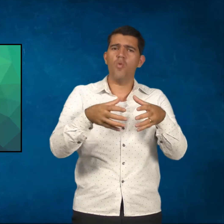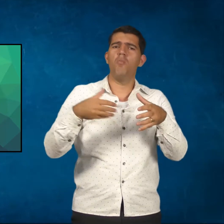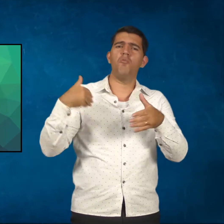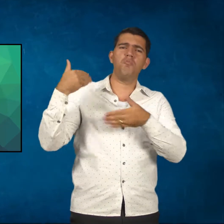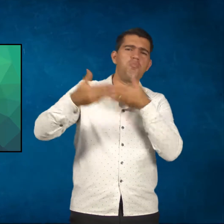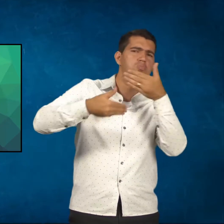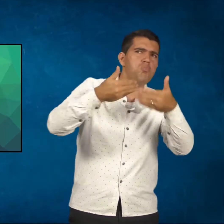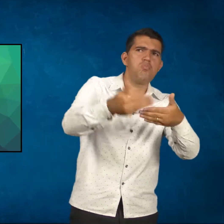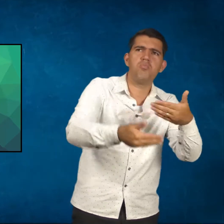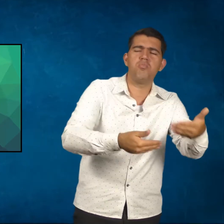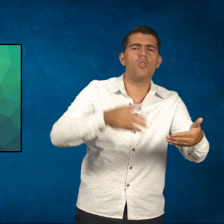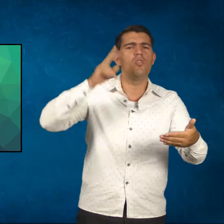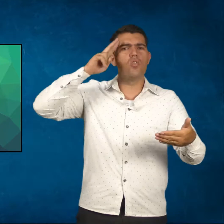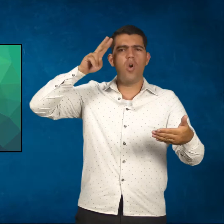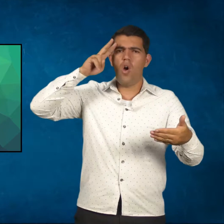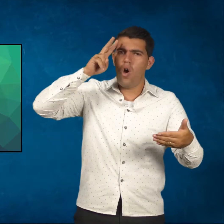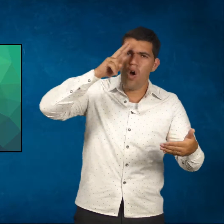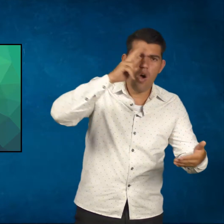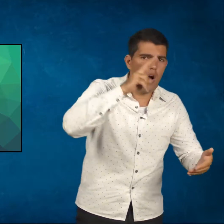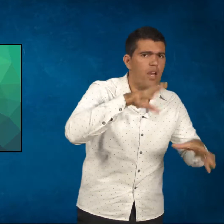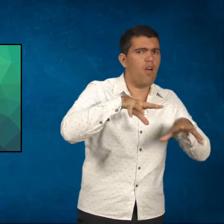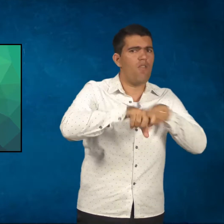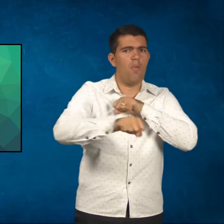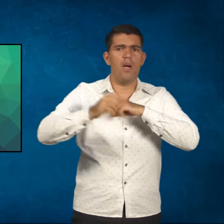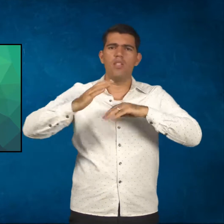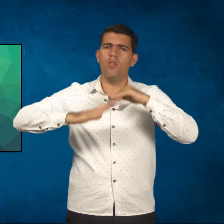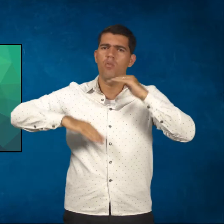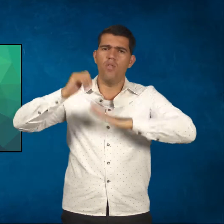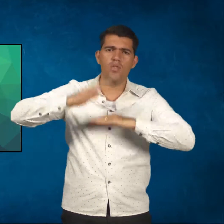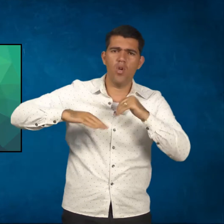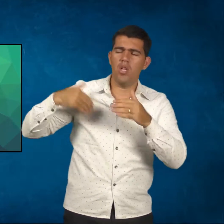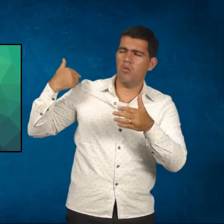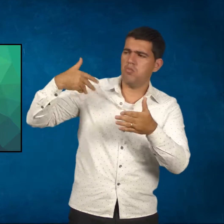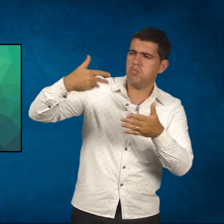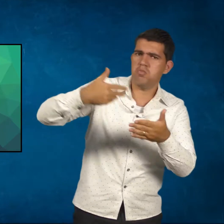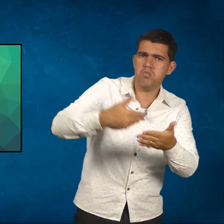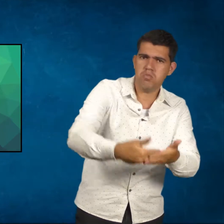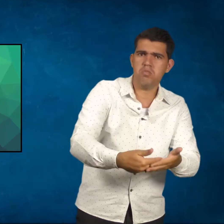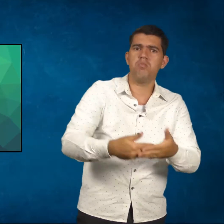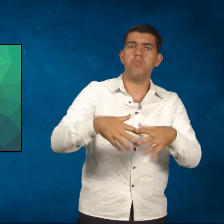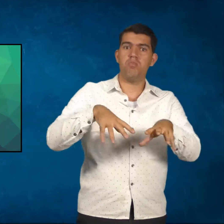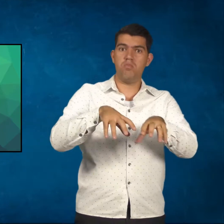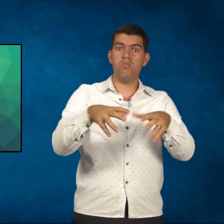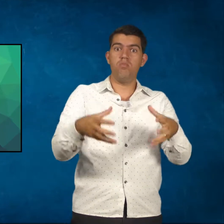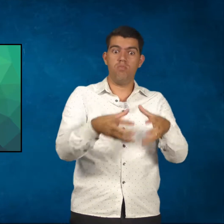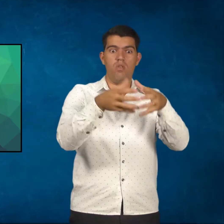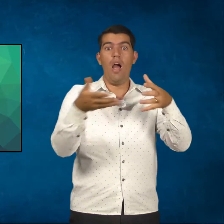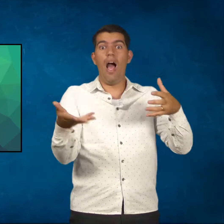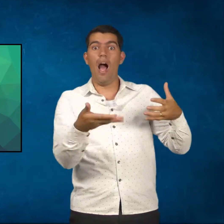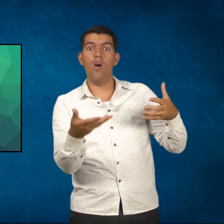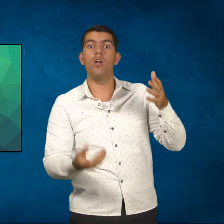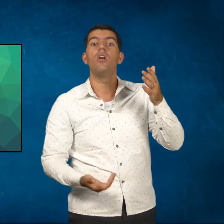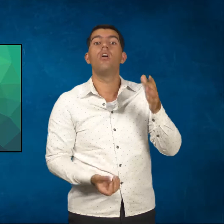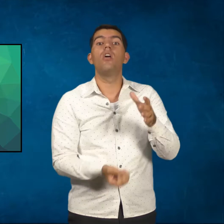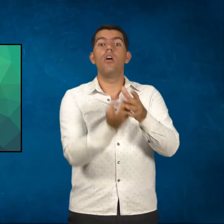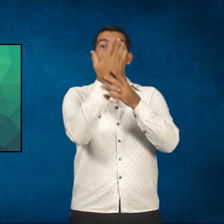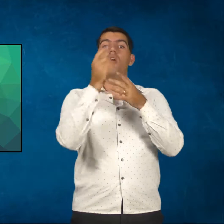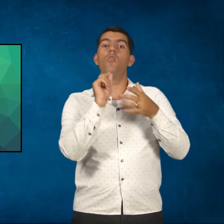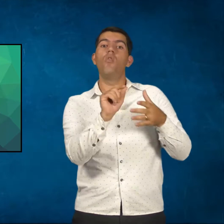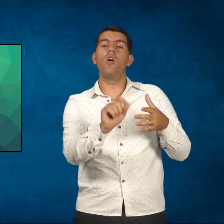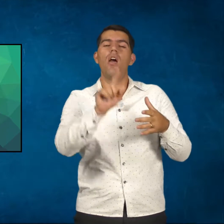longa história de formação profissional no país, surge agora o grande desafio